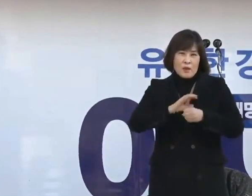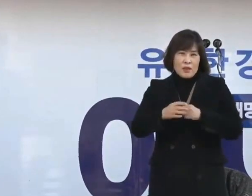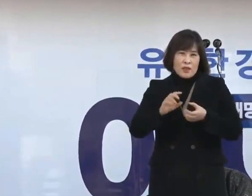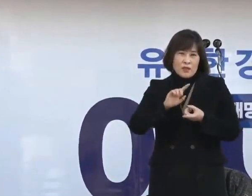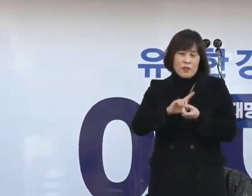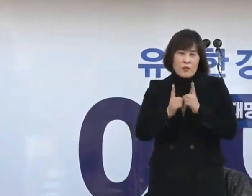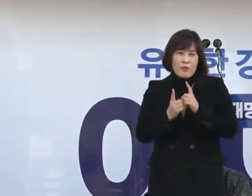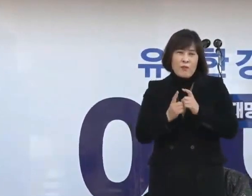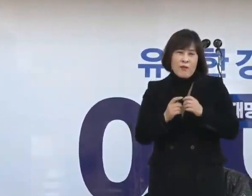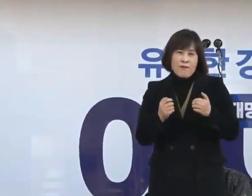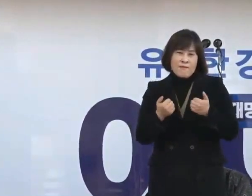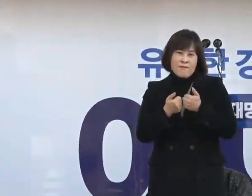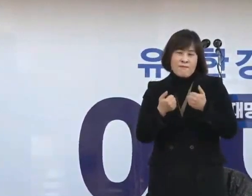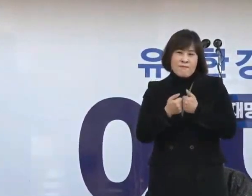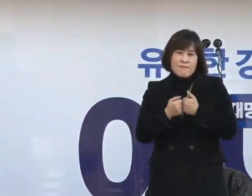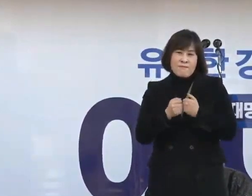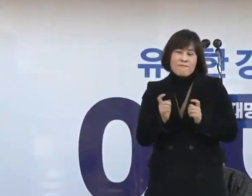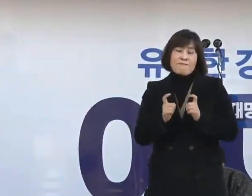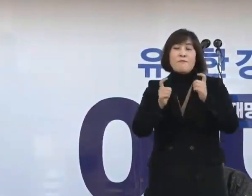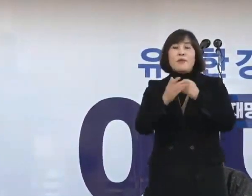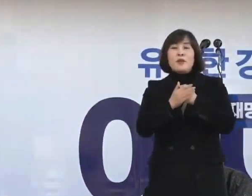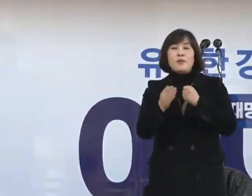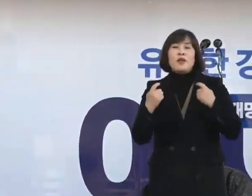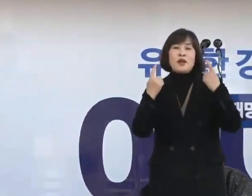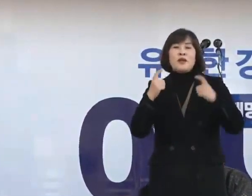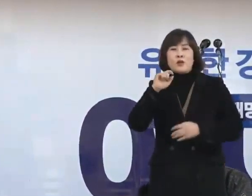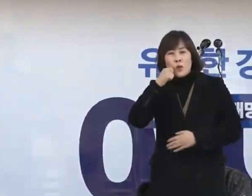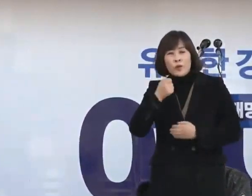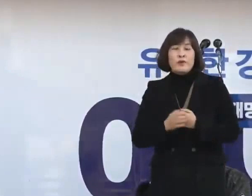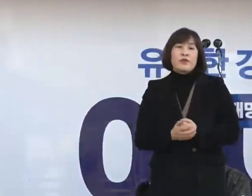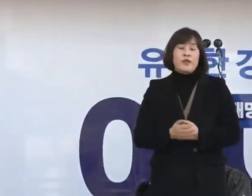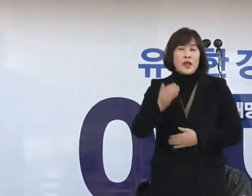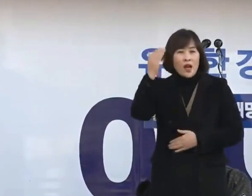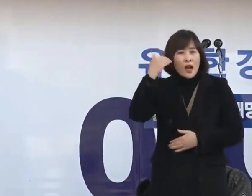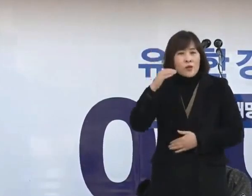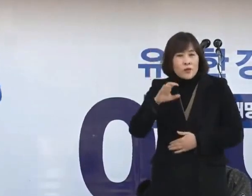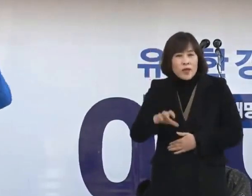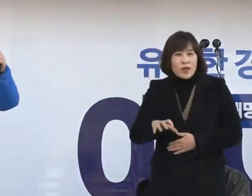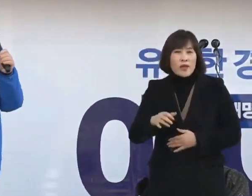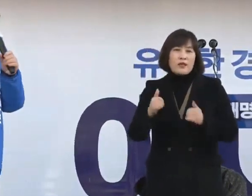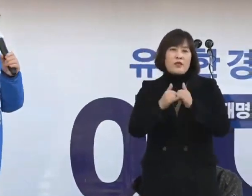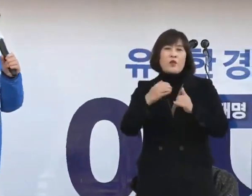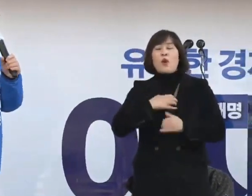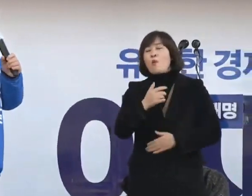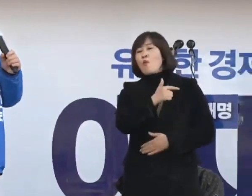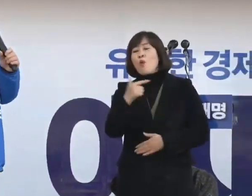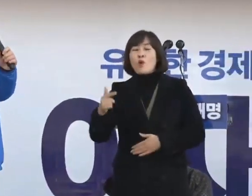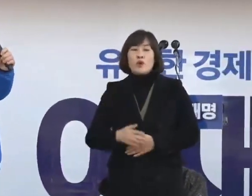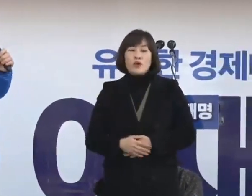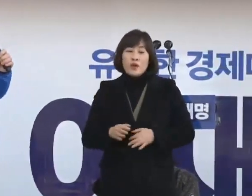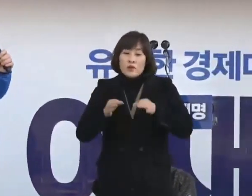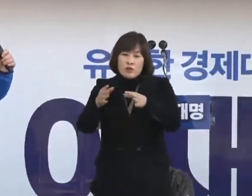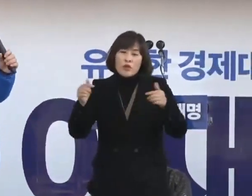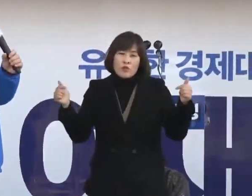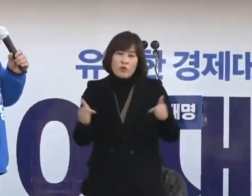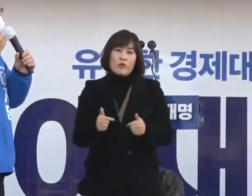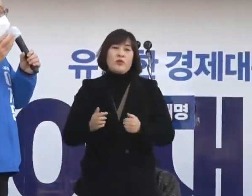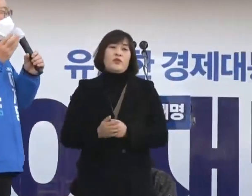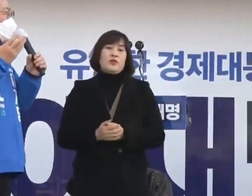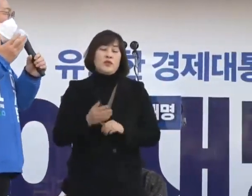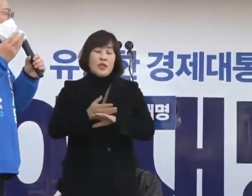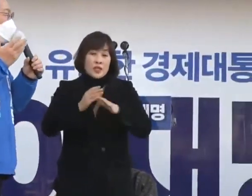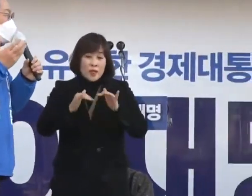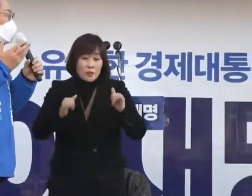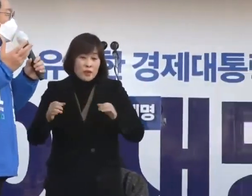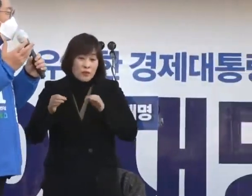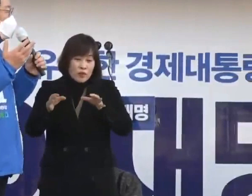산업 확 죽을 겁니다. 한반도에 전쟁 위기가 고조된다고 하면 투자가 줄어들 것이고,